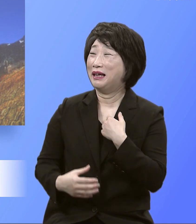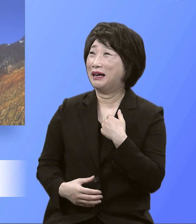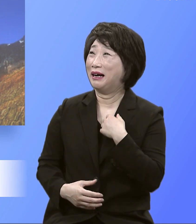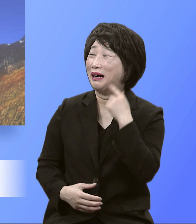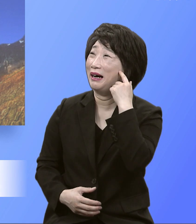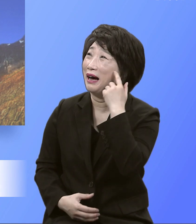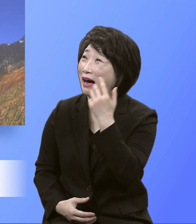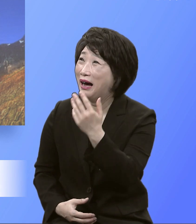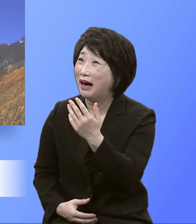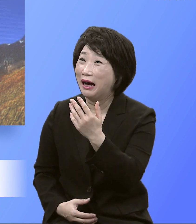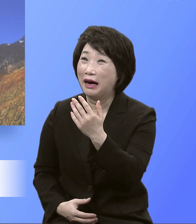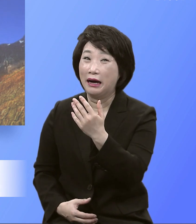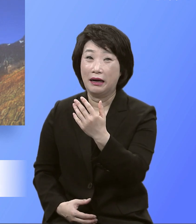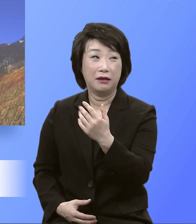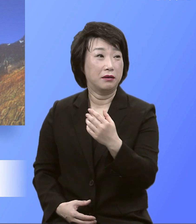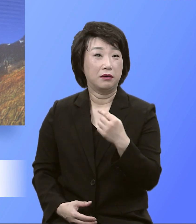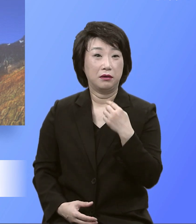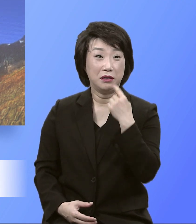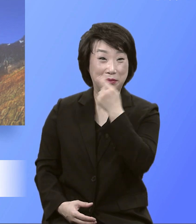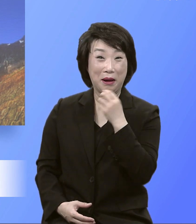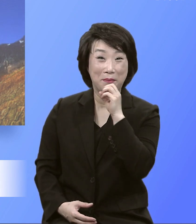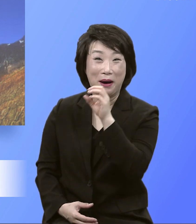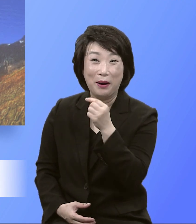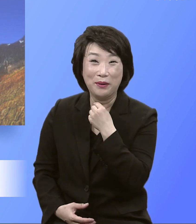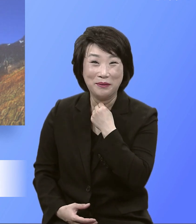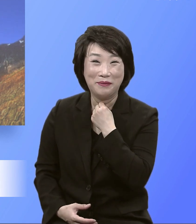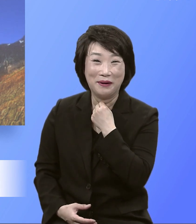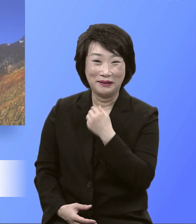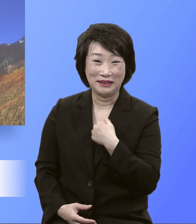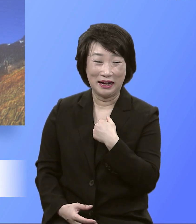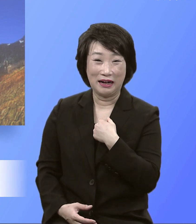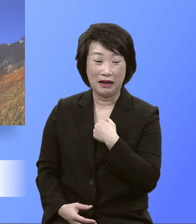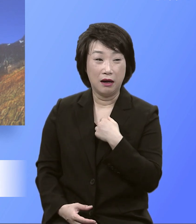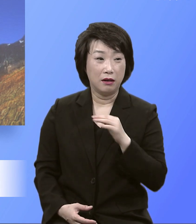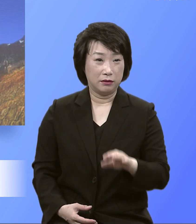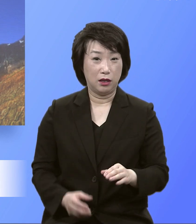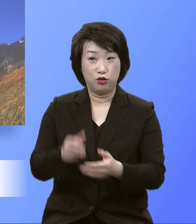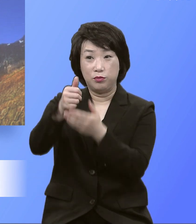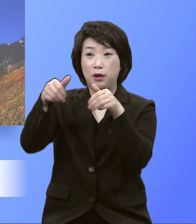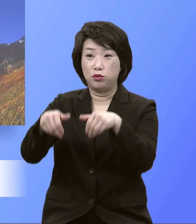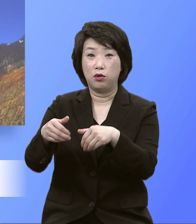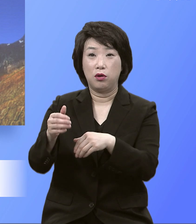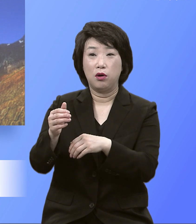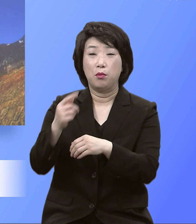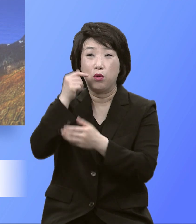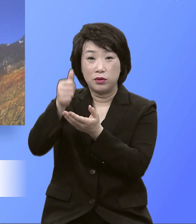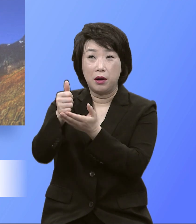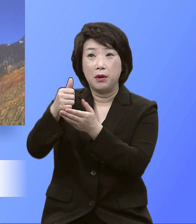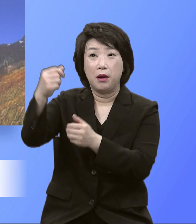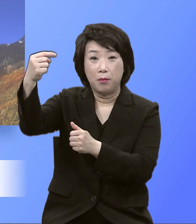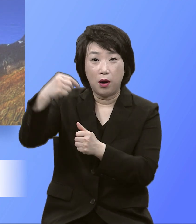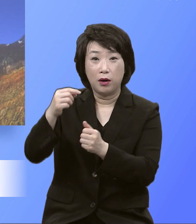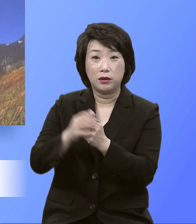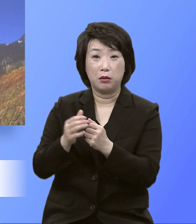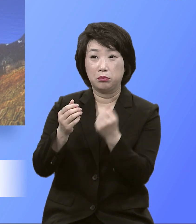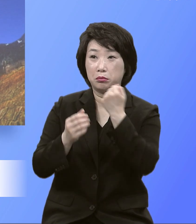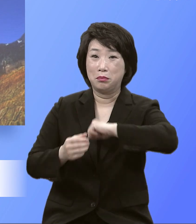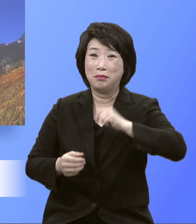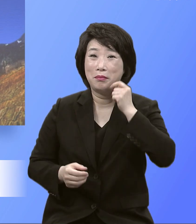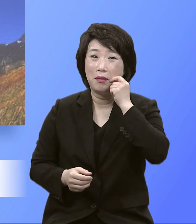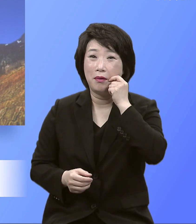제가 해야 됩니까? 입에서 나와 이렇게 그래도 주의 종의 말을 거역할 수